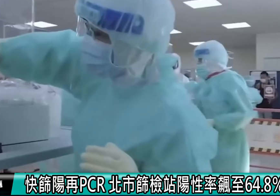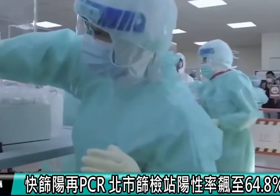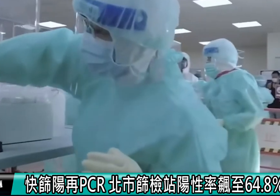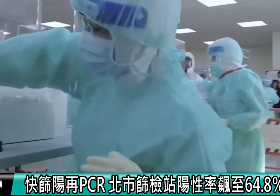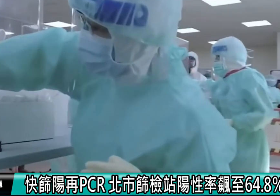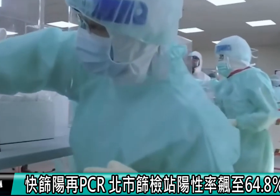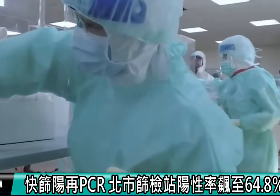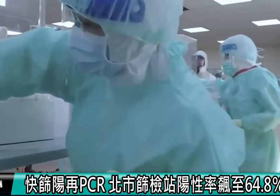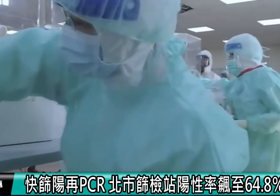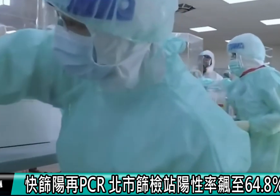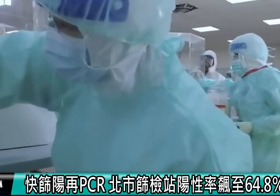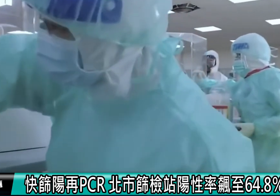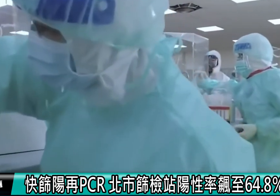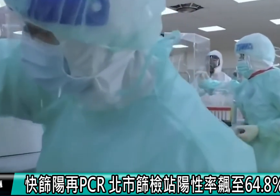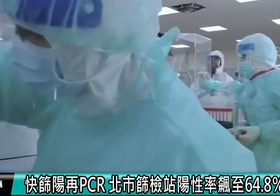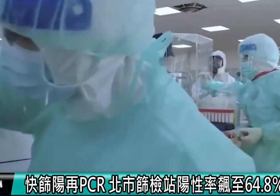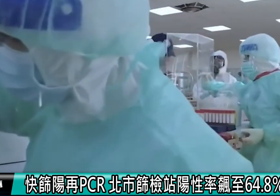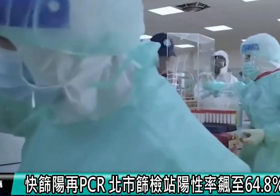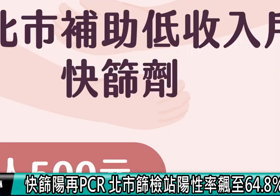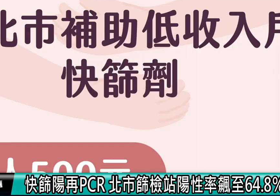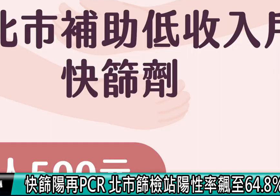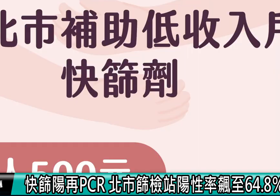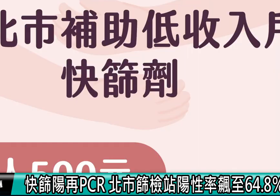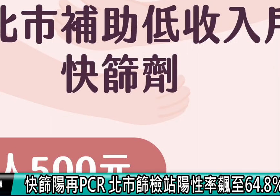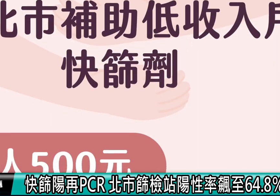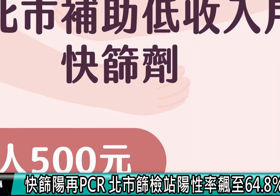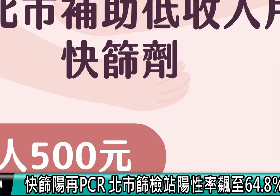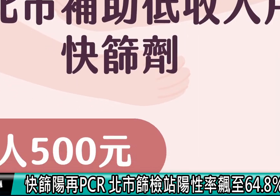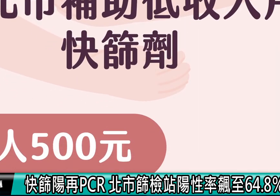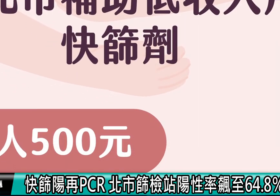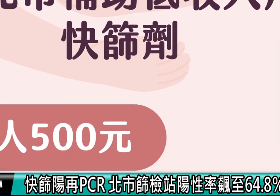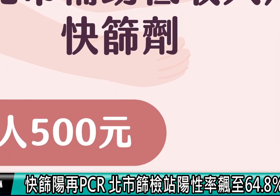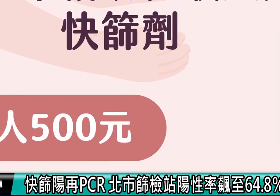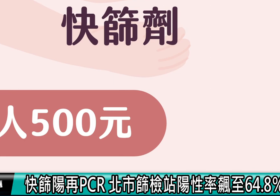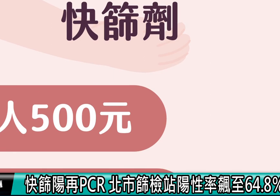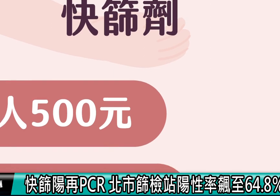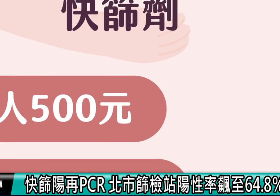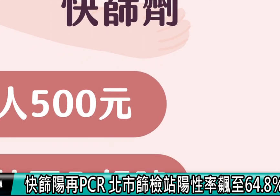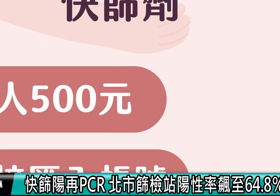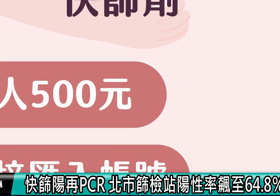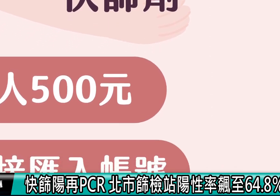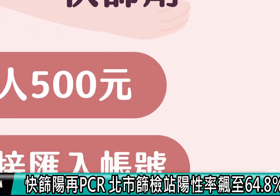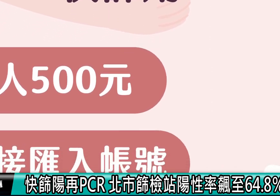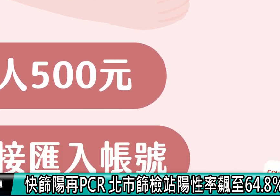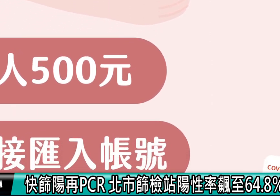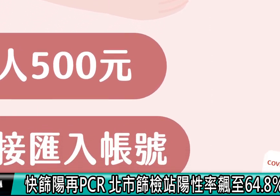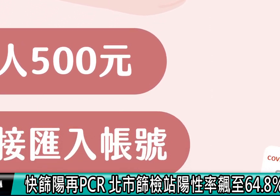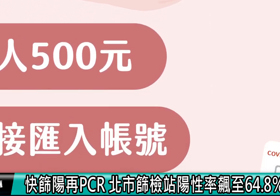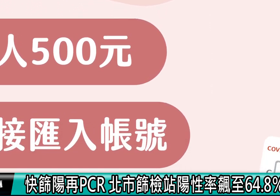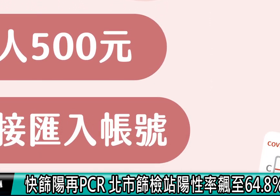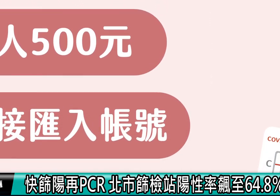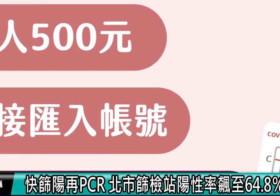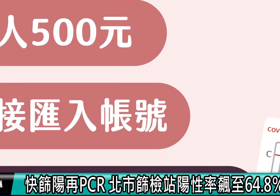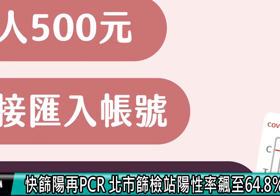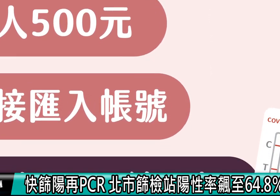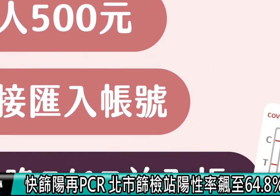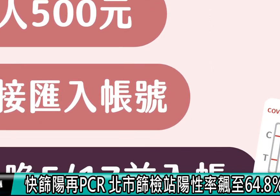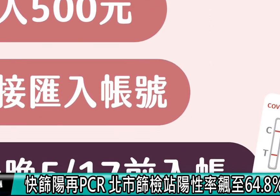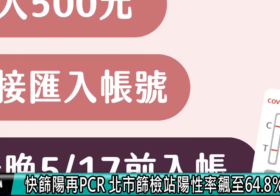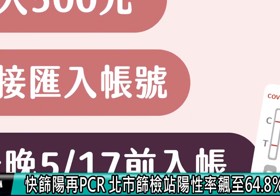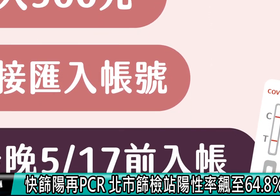PCR， 让快筛挡在第一线，也宣布台北市的低收入户每人将直接拨到账户500元补助买